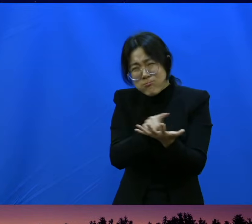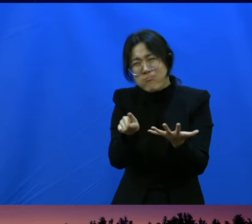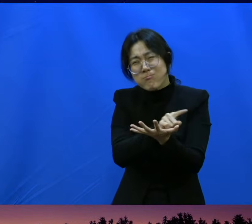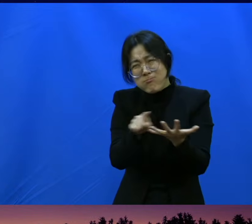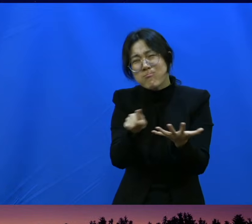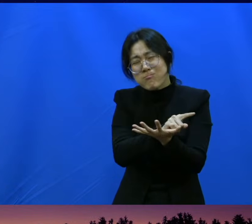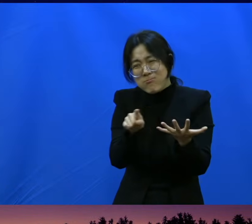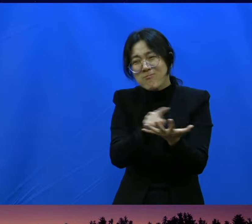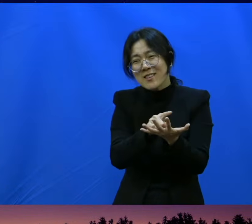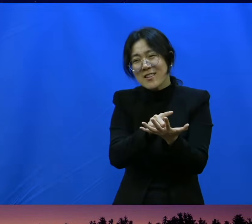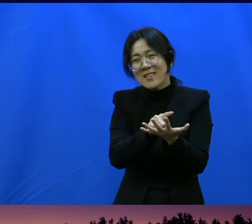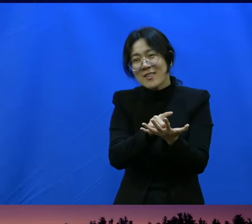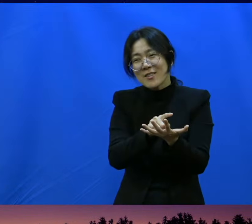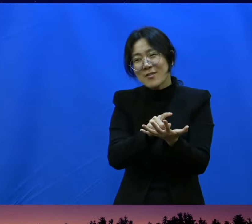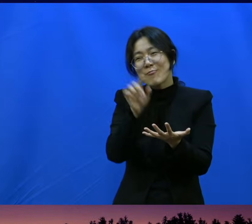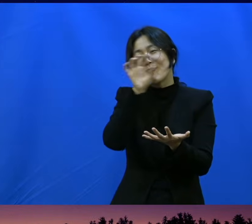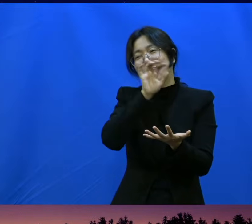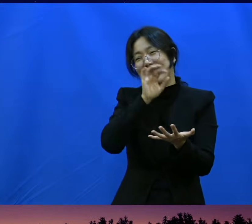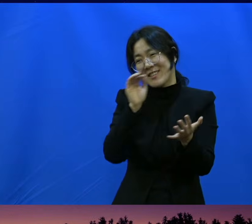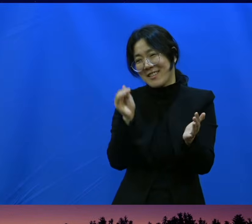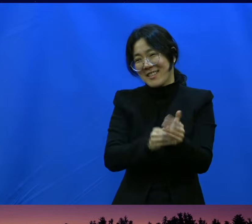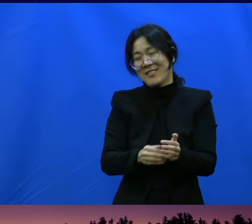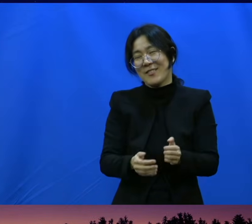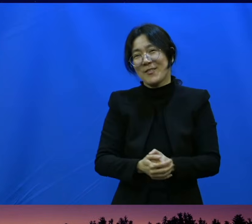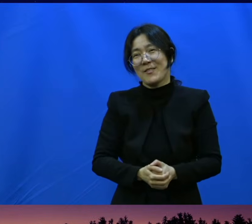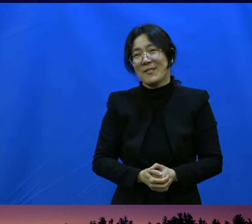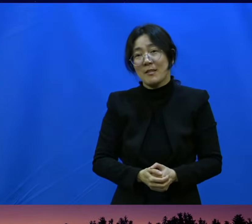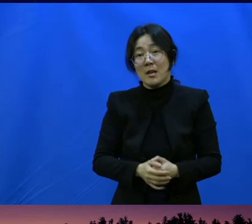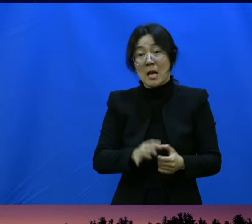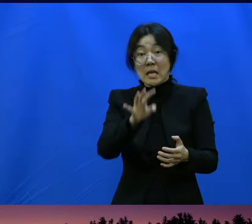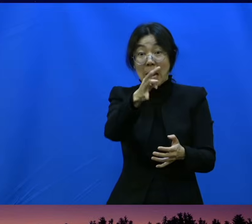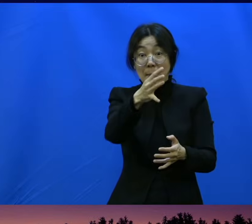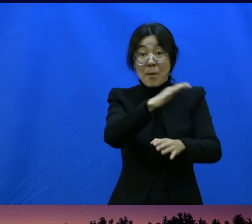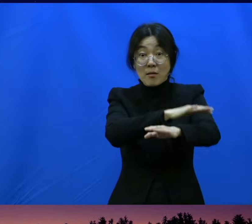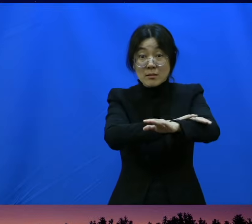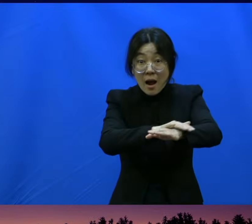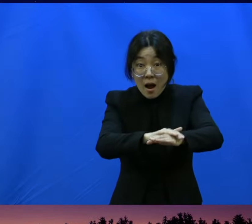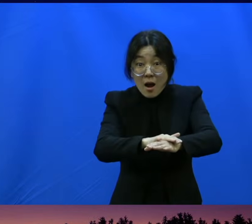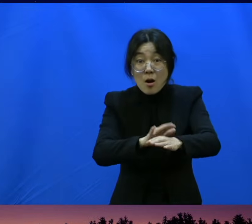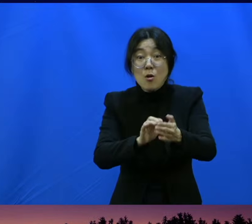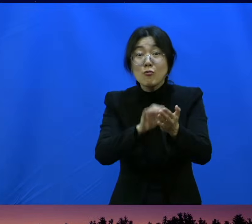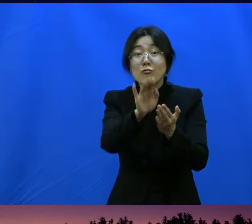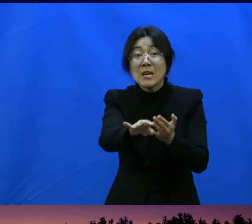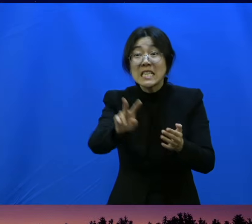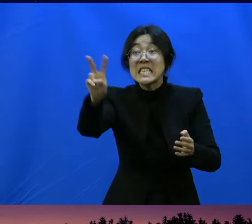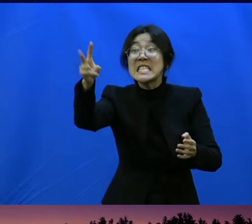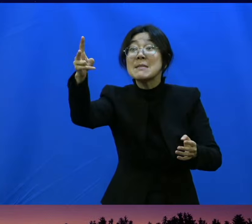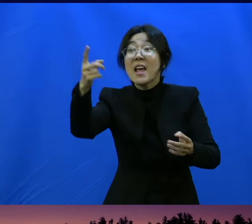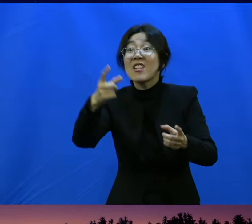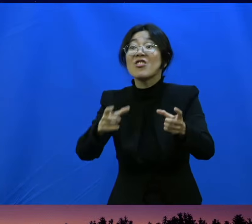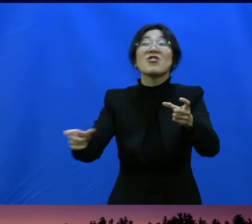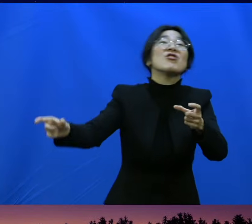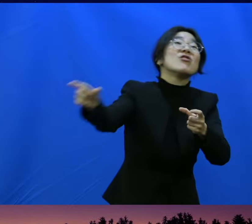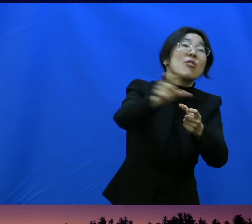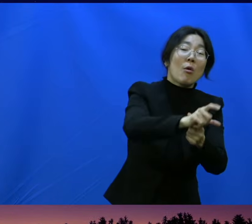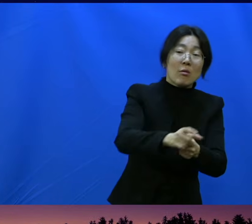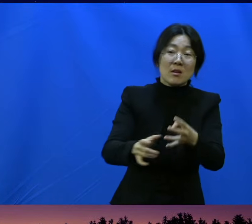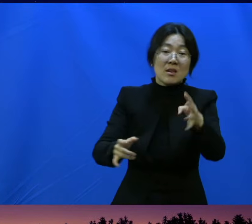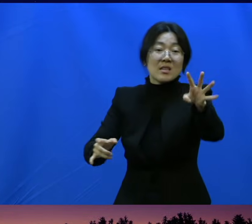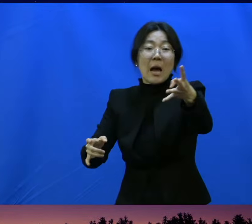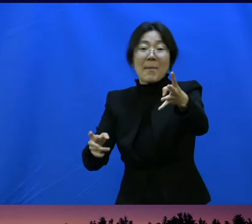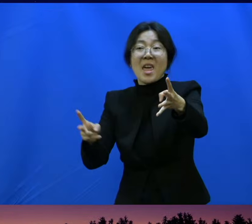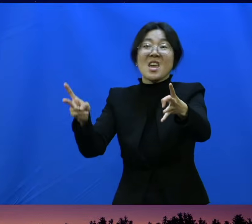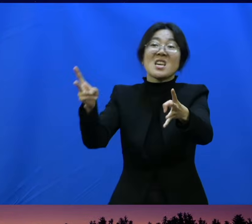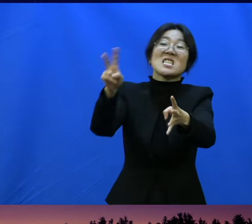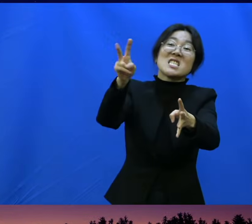여러분, 아둘람으로 몰려온 400인이요, 나중에는 200명이 더 추가됩니다. 처음은 이해할 수 없어요.